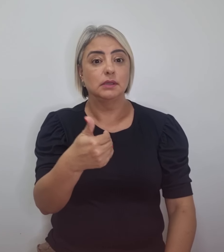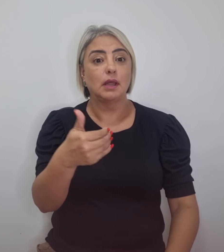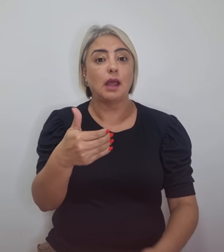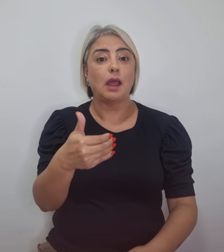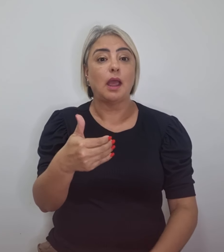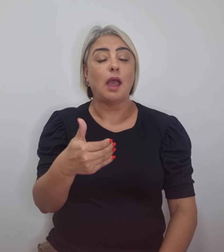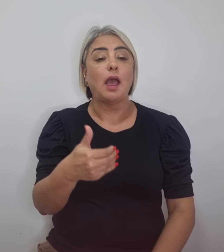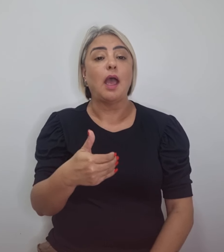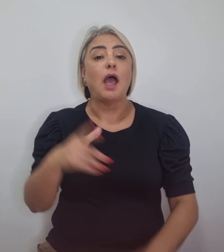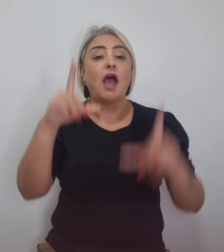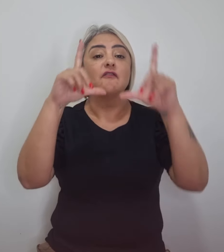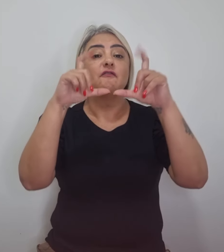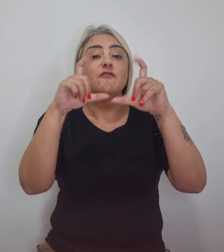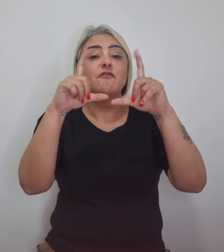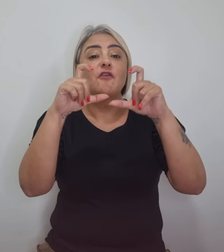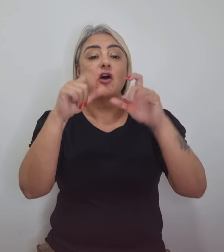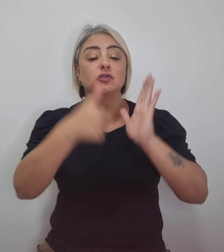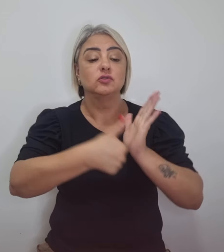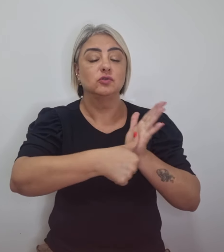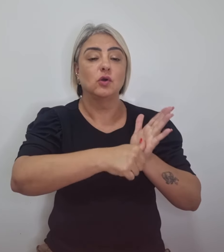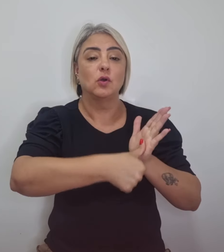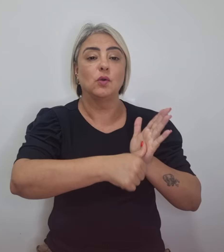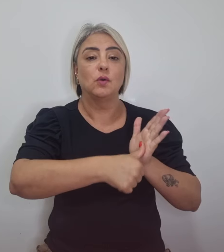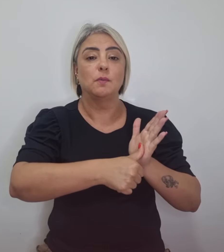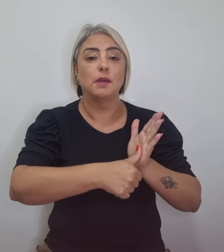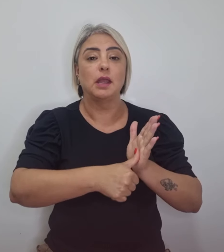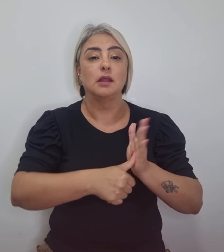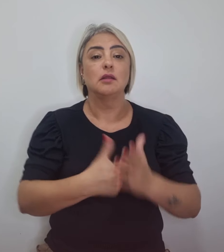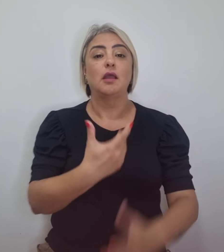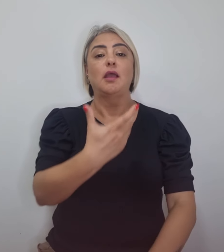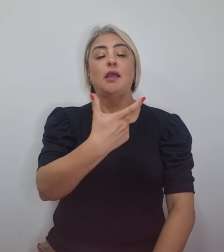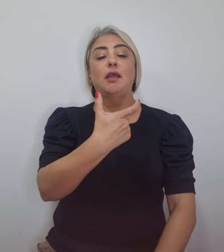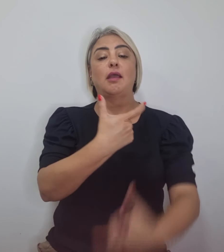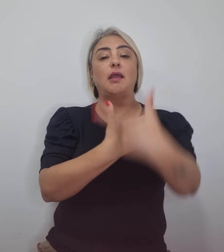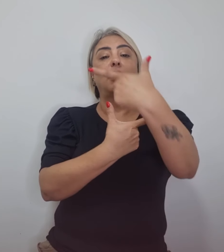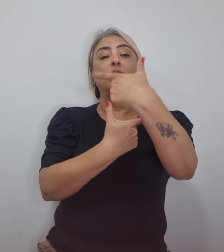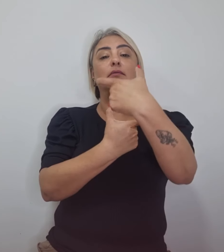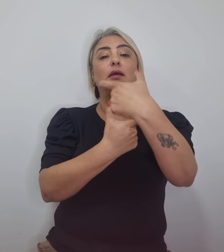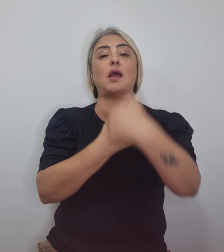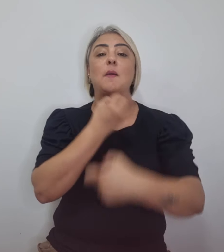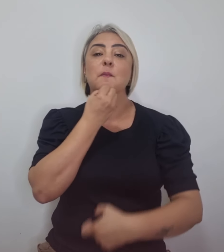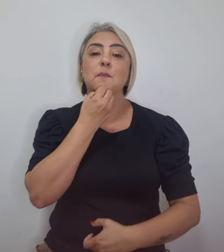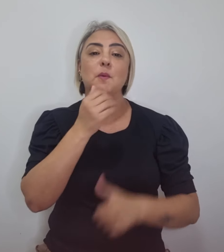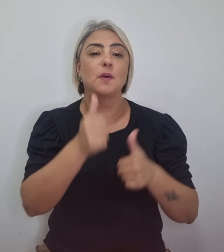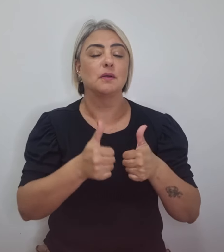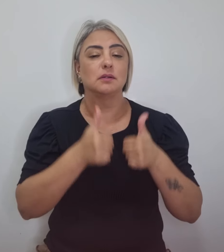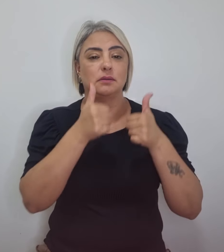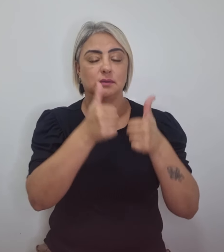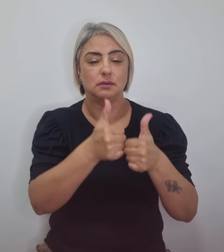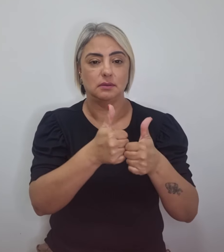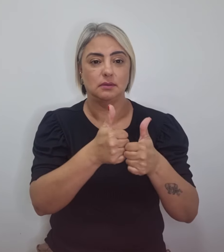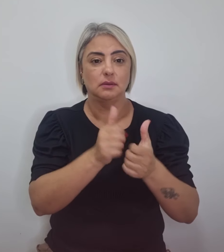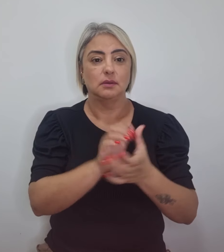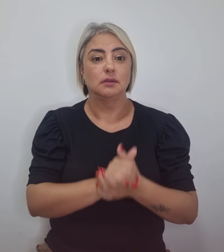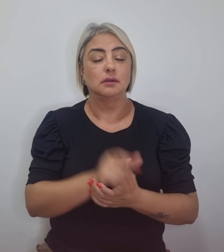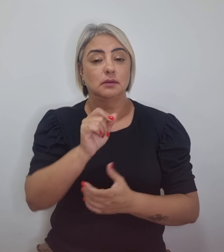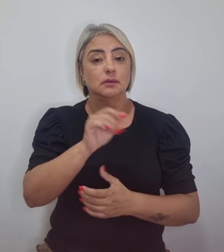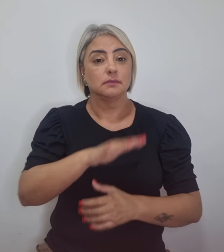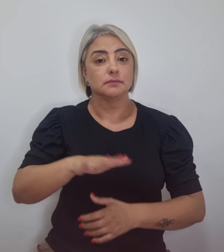documento do beneficiário e uma foto selfie com boa qualidade, tirada em ambiente bem